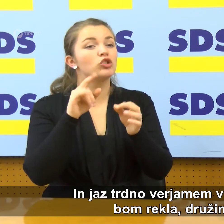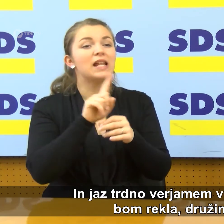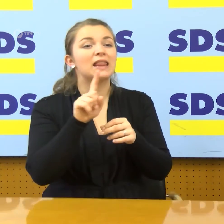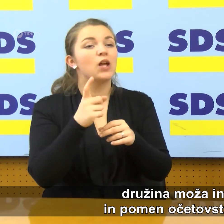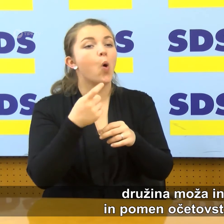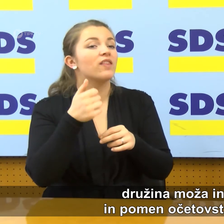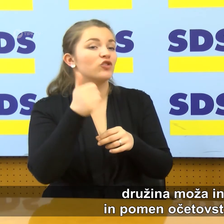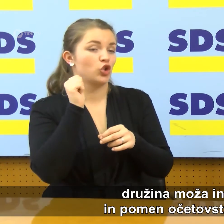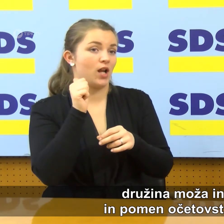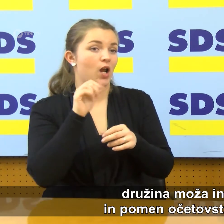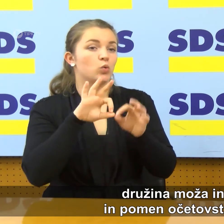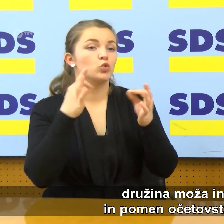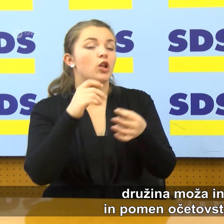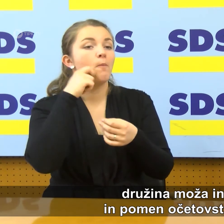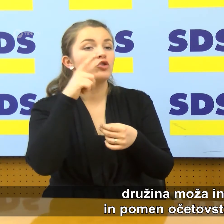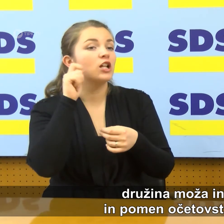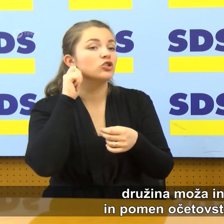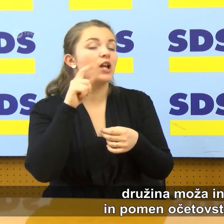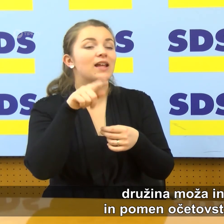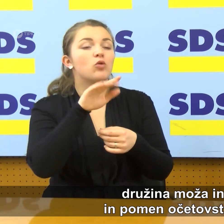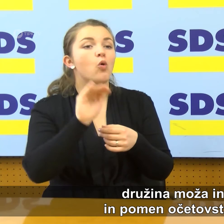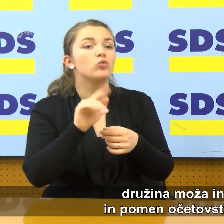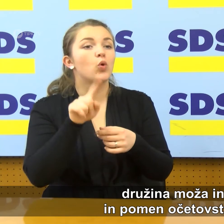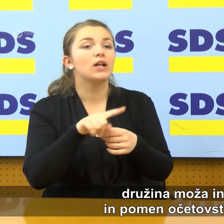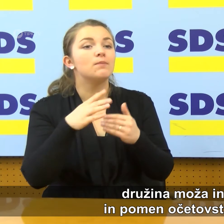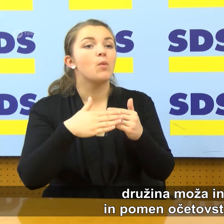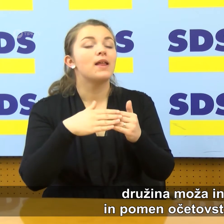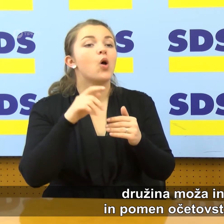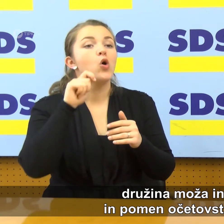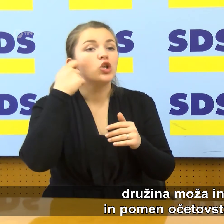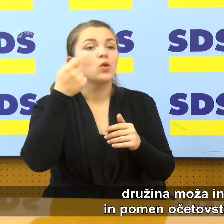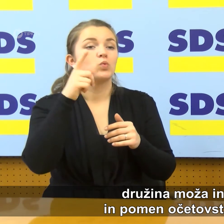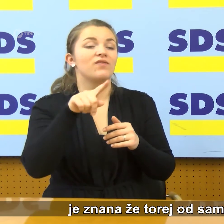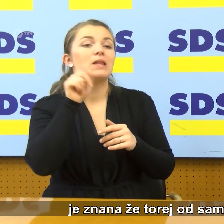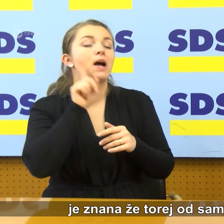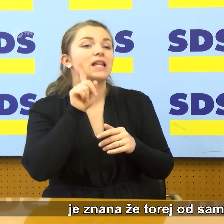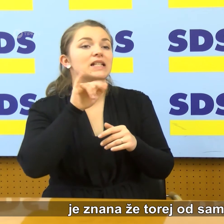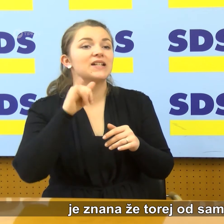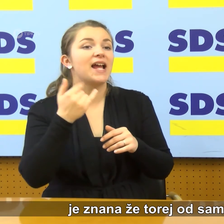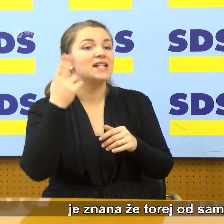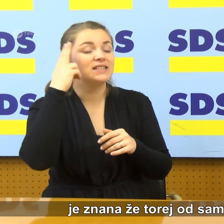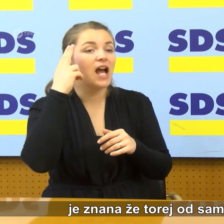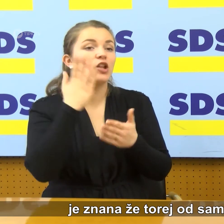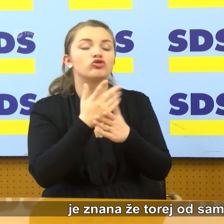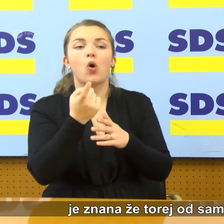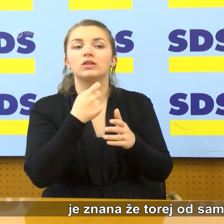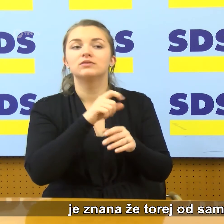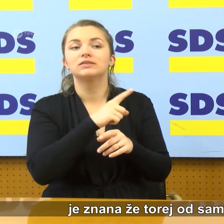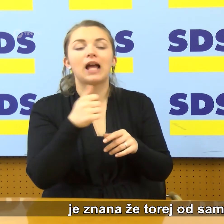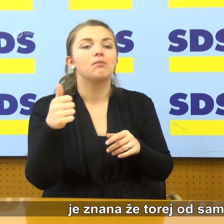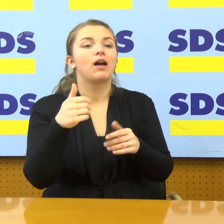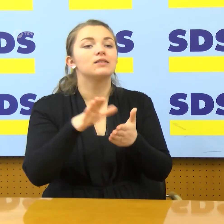od včeraj. Družina, moža in žena in otrok in pomen očetovstva in materinstva je znana že torej od samega